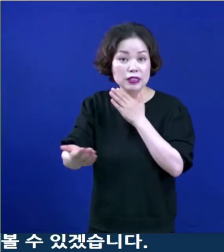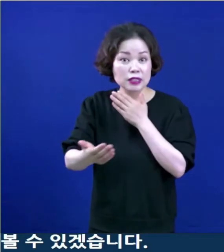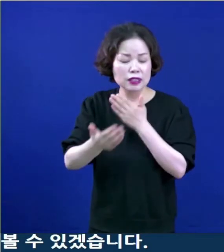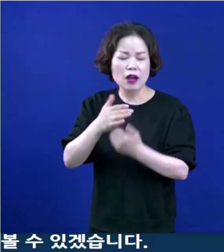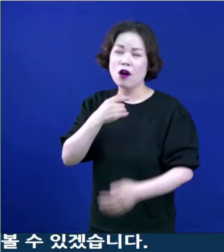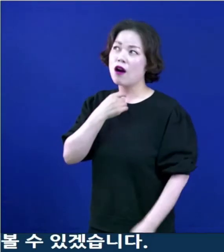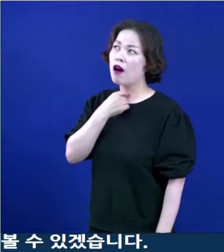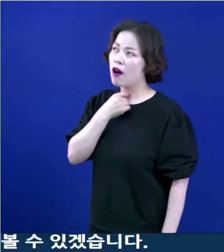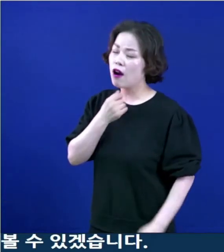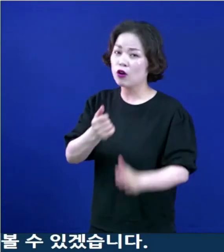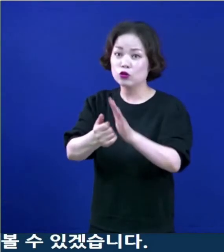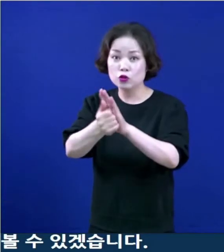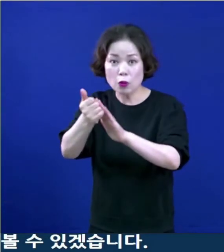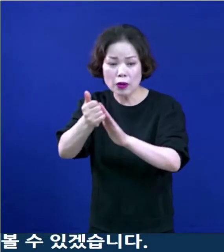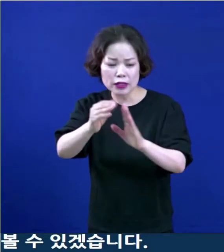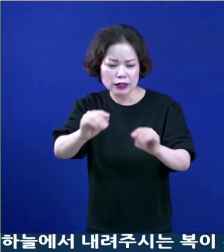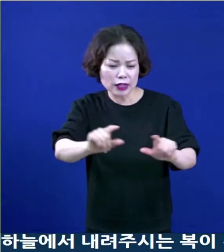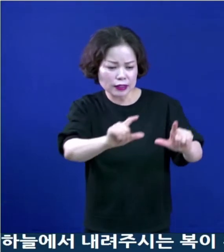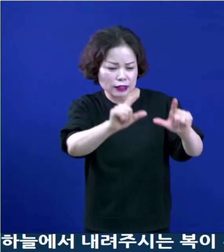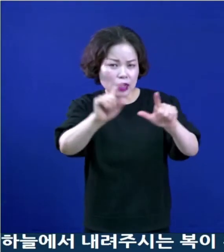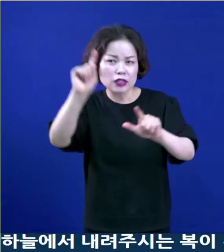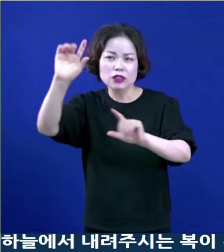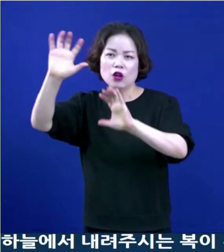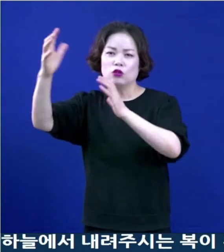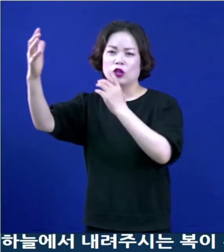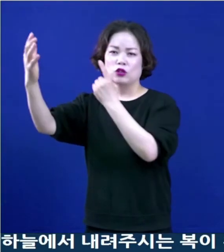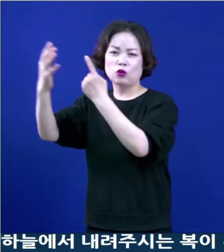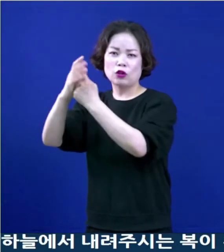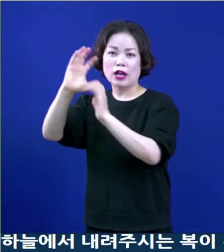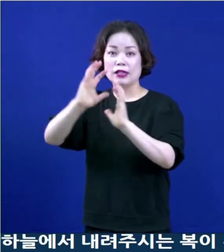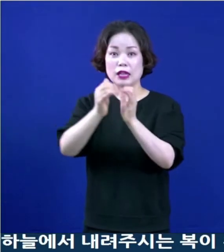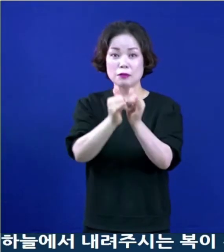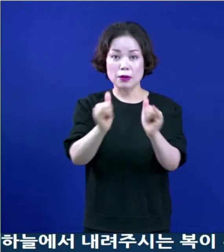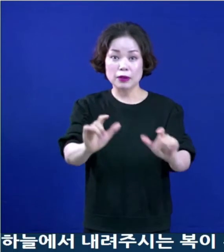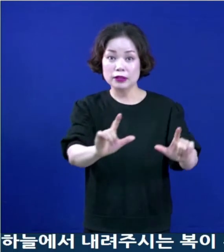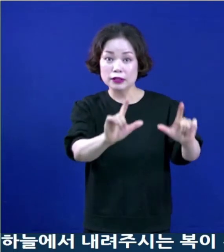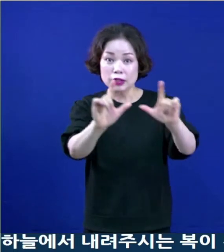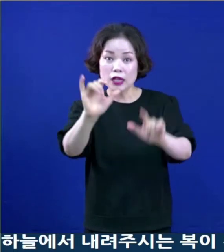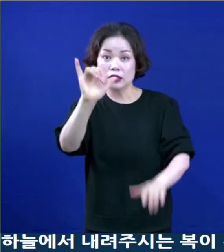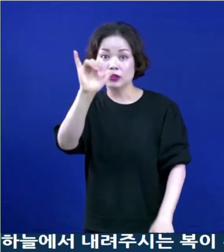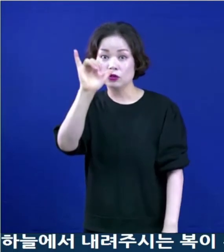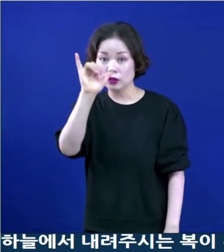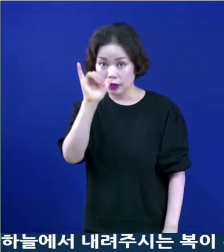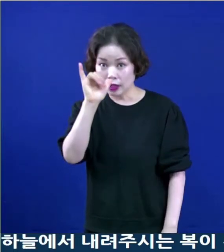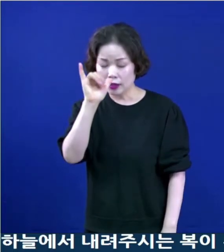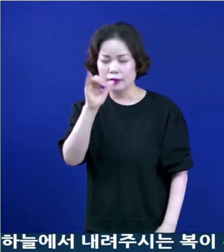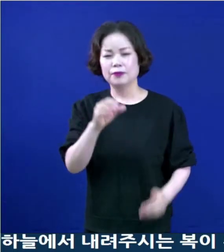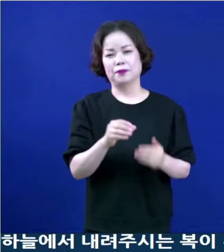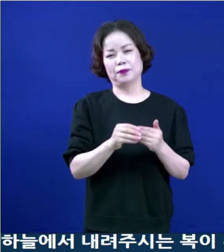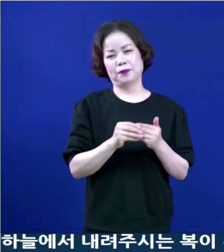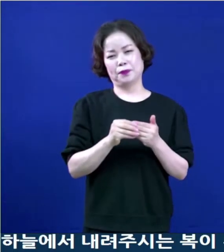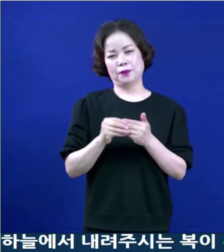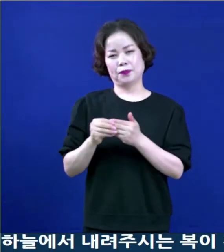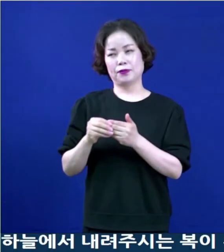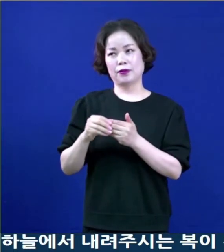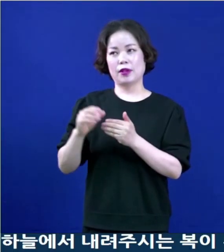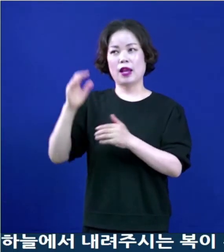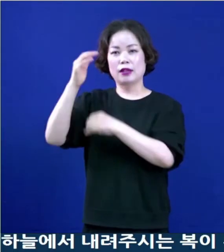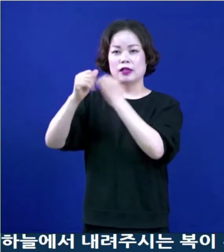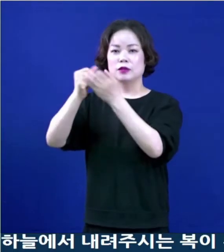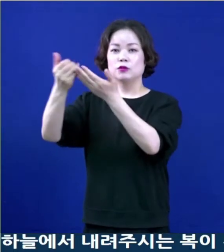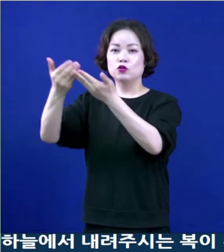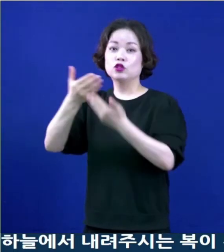됩니다. 그래서 이 땅에 사는 동안 천국에 속해 있는 하나님의 백성으로 살 수 있도록 이끌어주는 것이 천복이라고 할